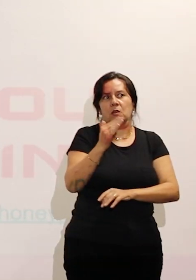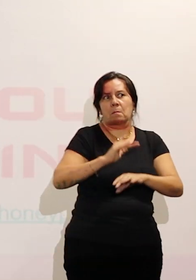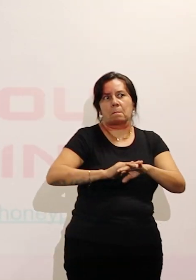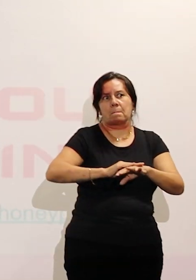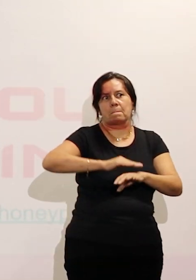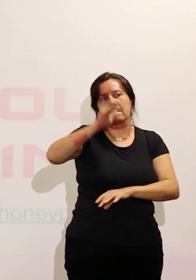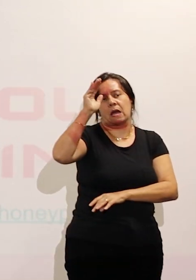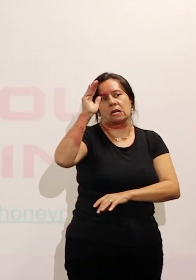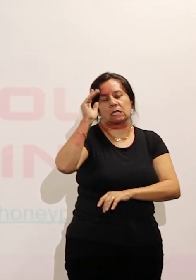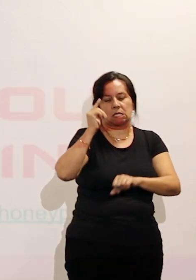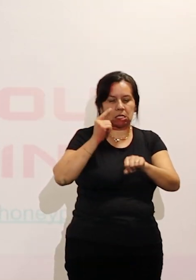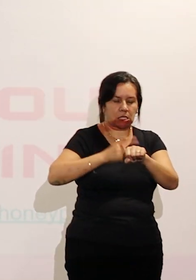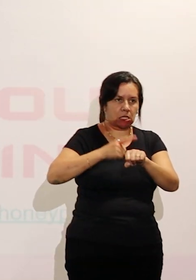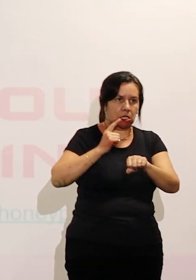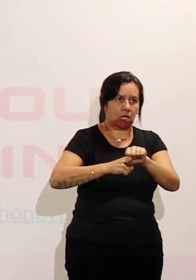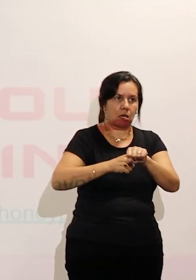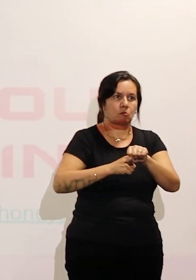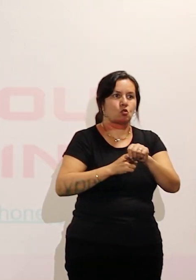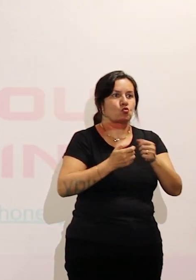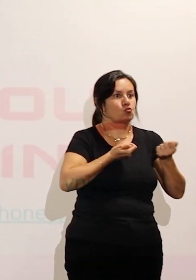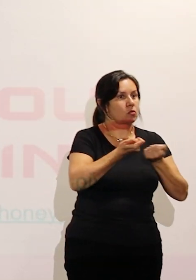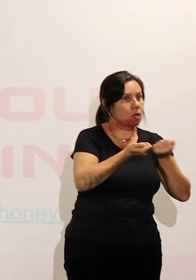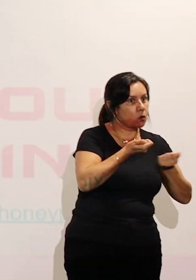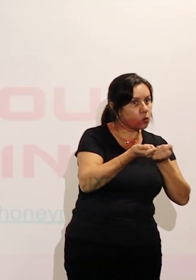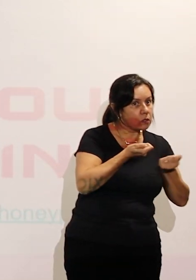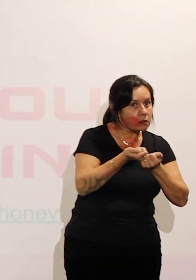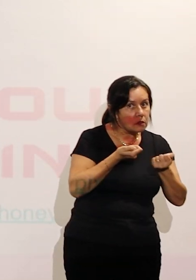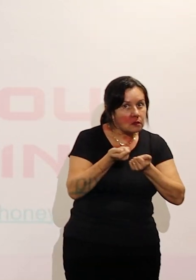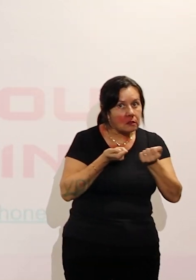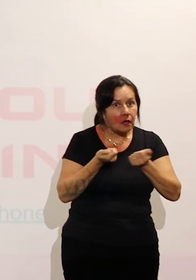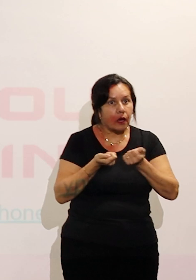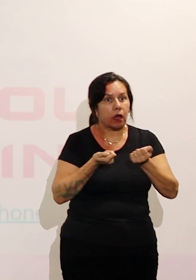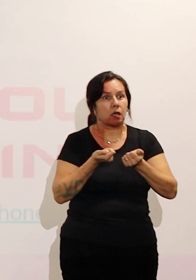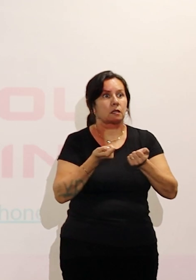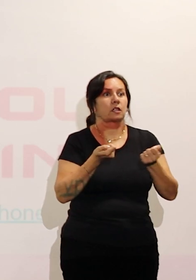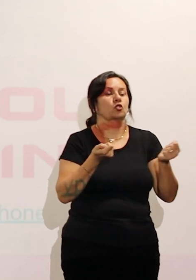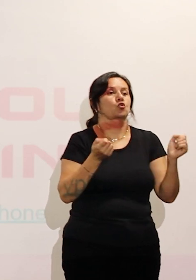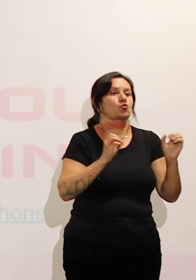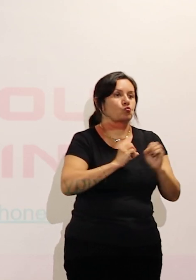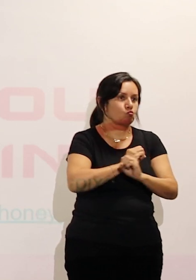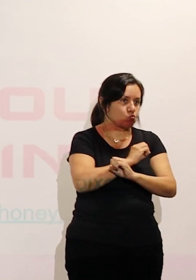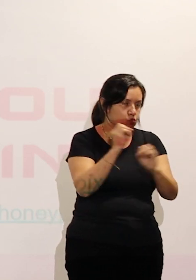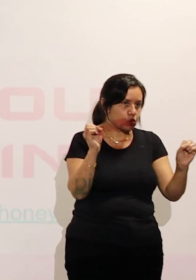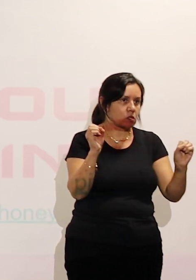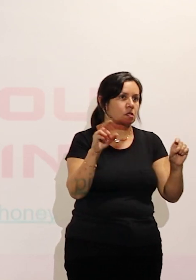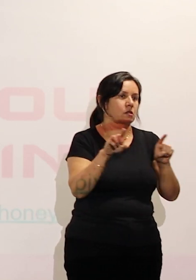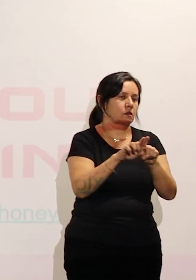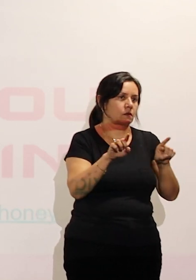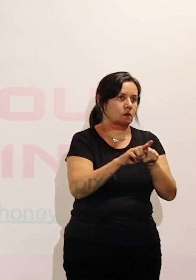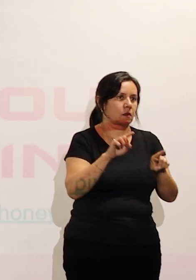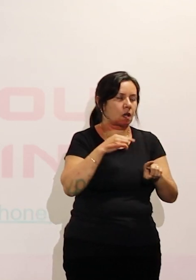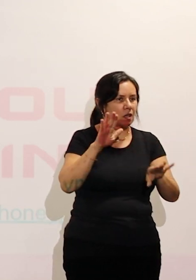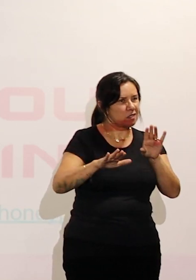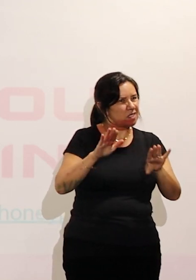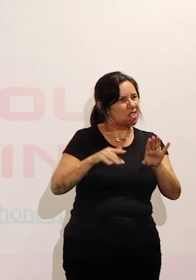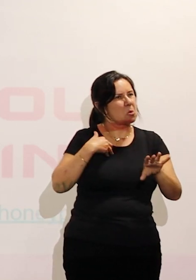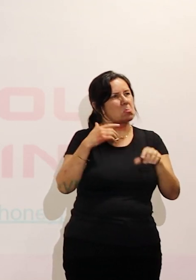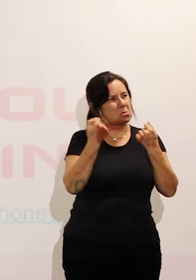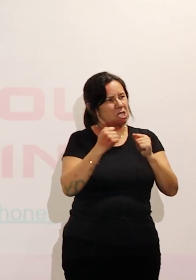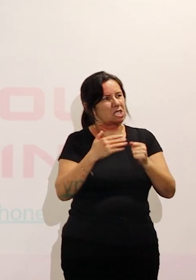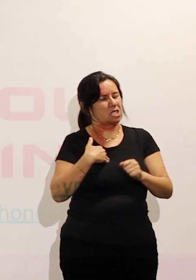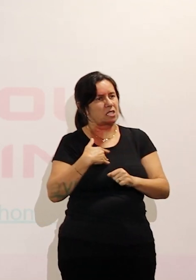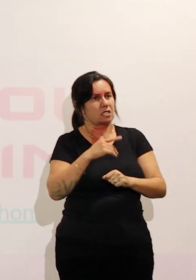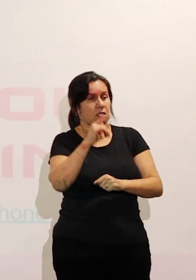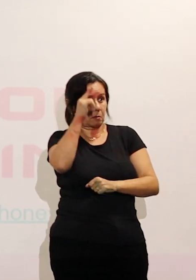tempo e vai ter que negociar isso dentro do possível, lógico, né? Tem situação em que a pessoa fala, não, a gente realmente precisa disso para